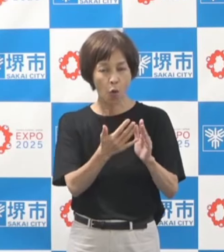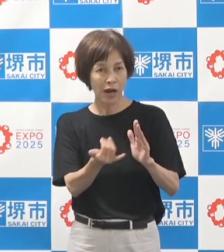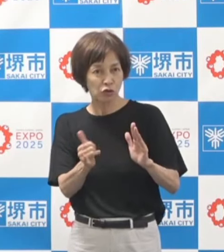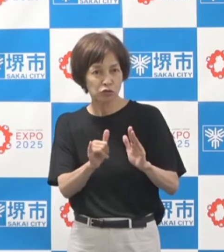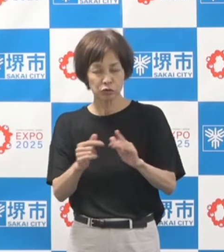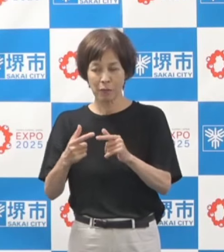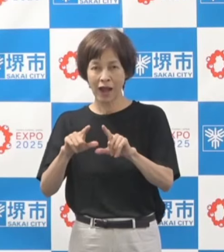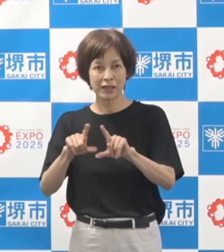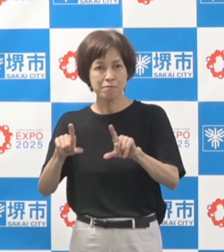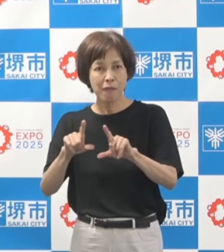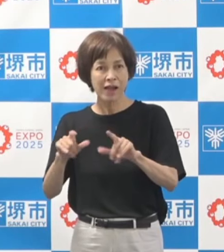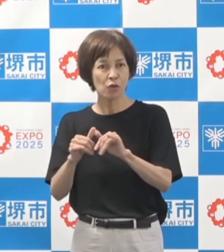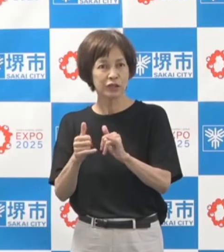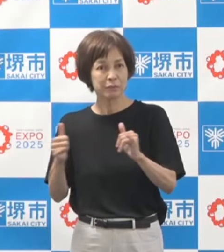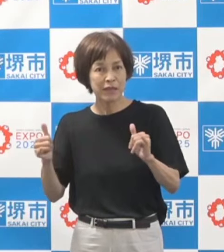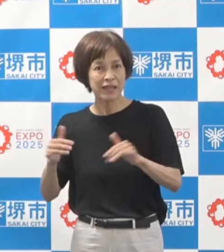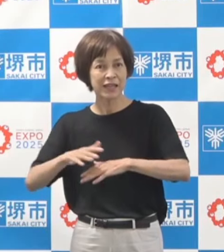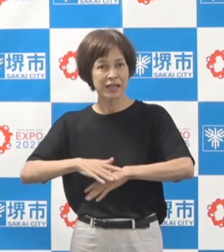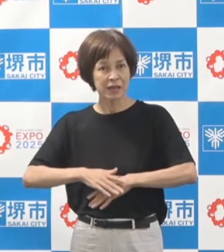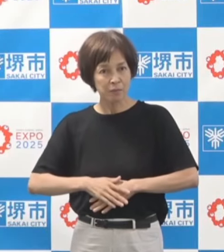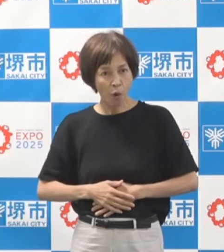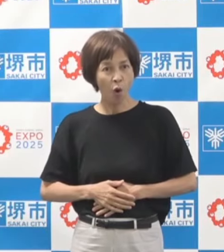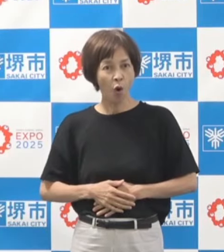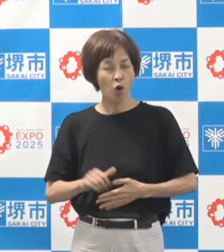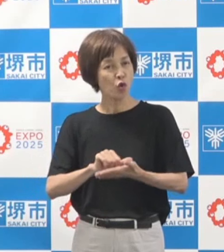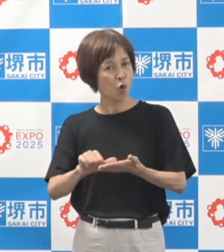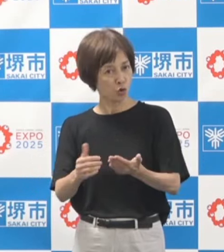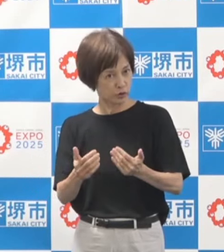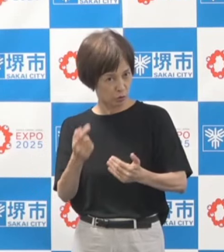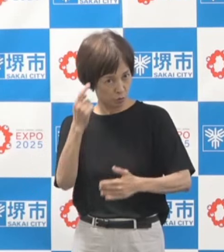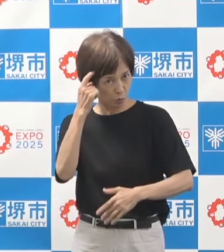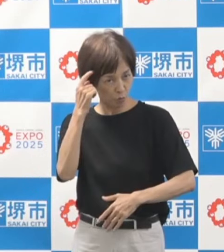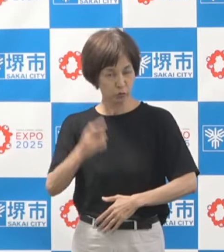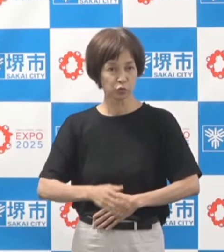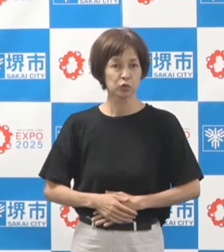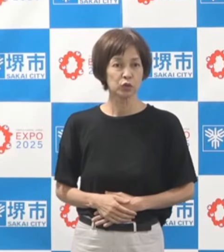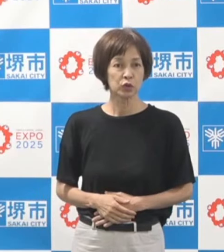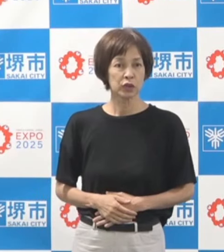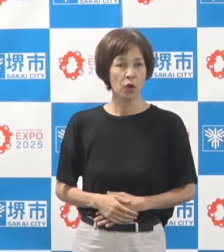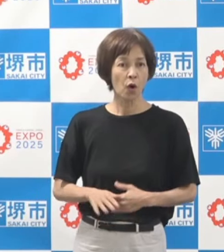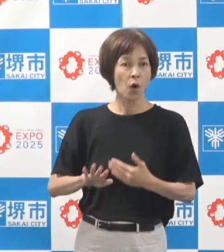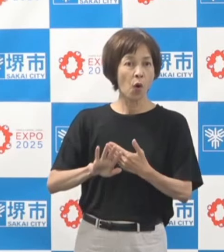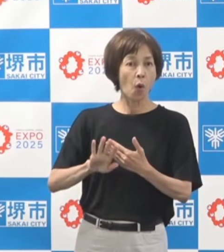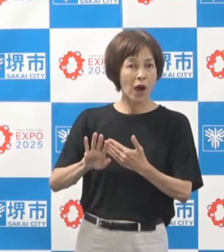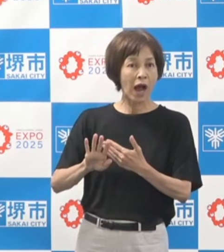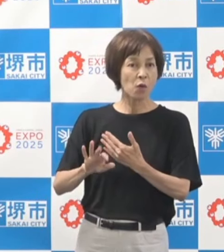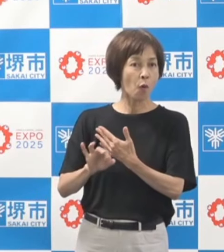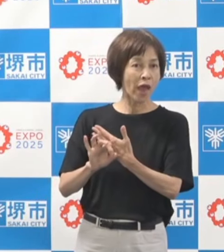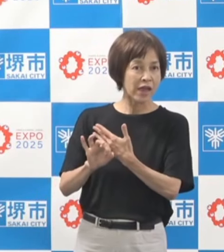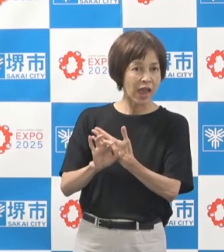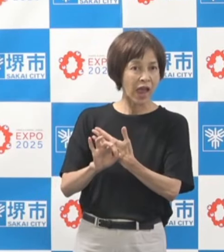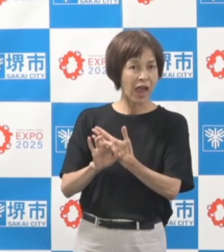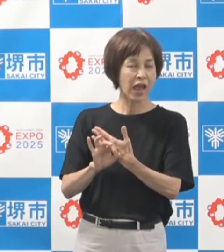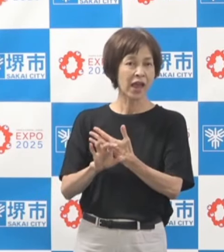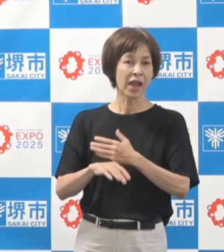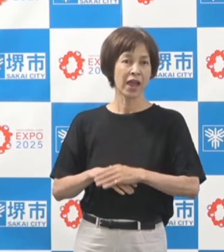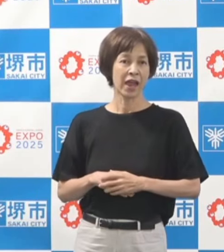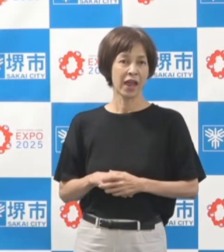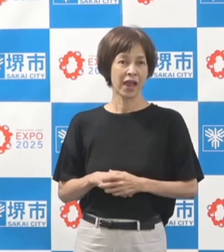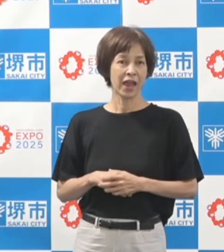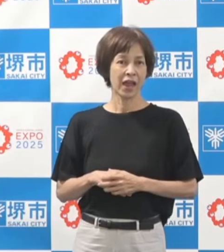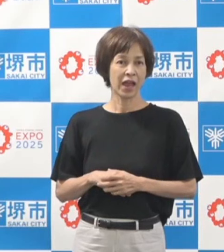も登録しないとこう結構機能しないのかなとも思ったんですけども、他のその先行事例でこうどのぐらいこう